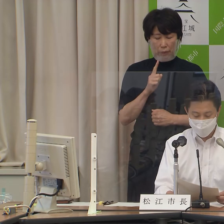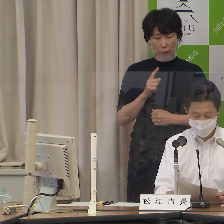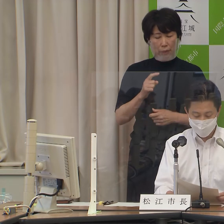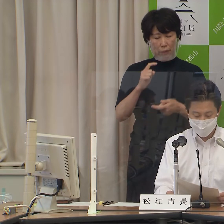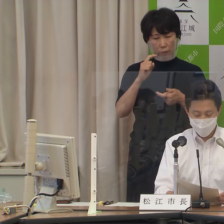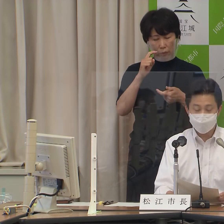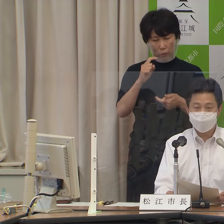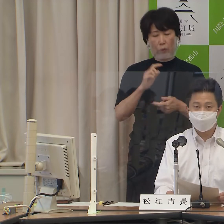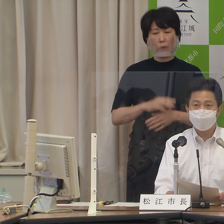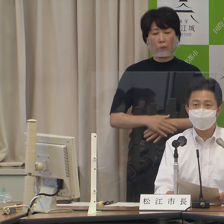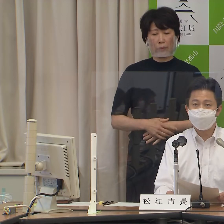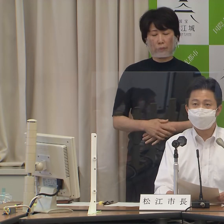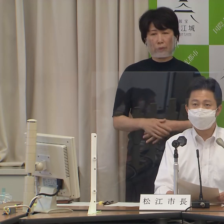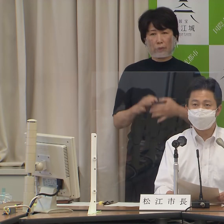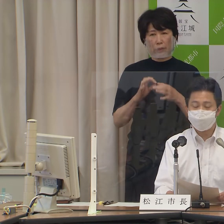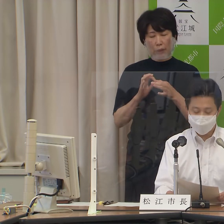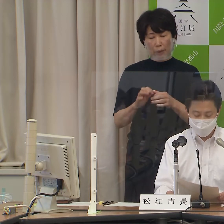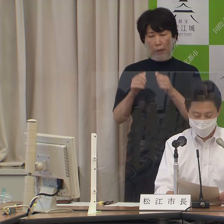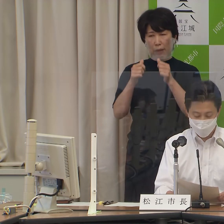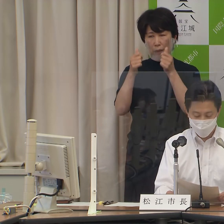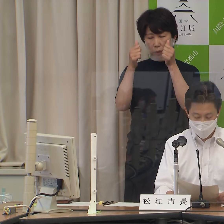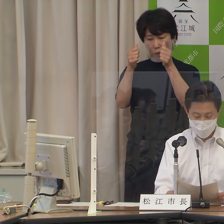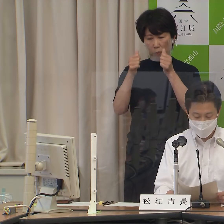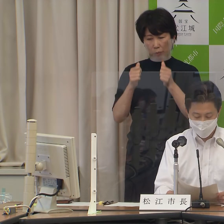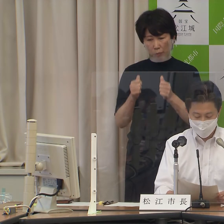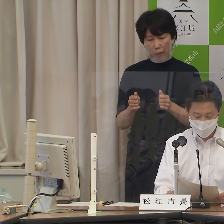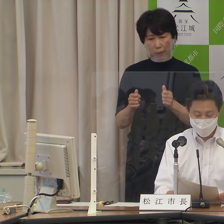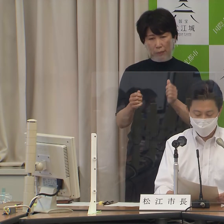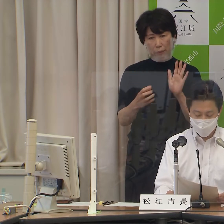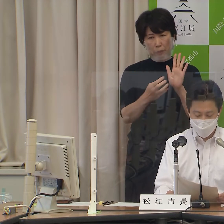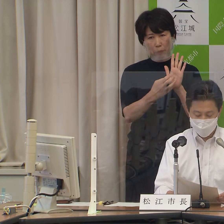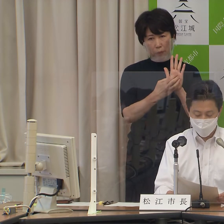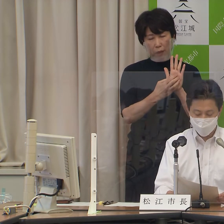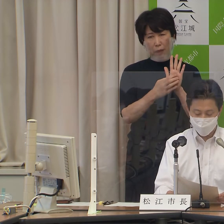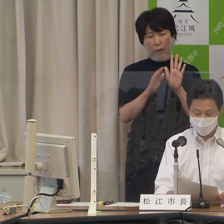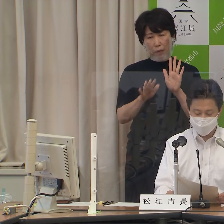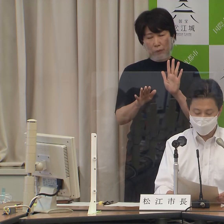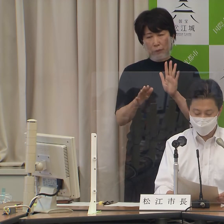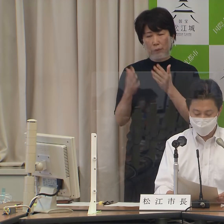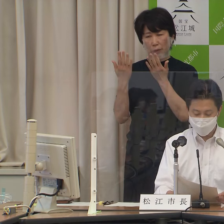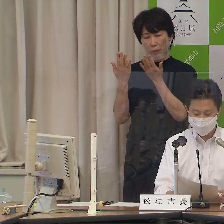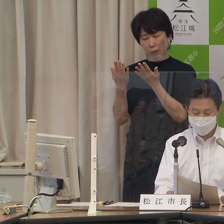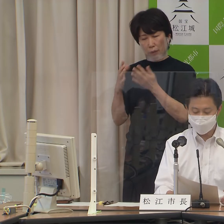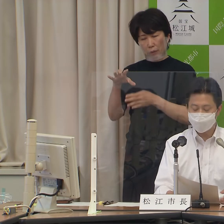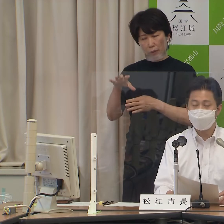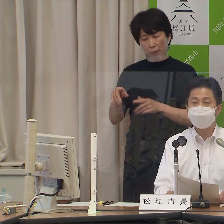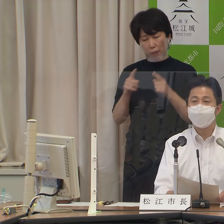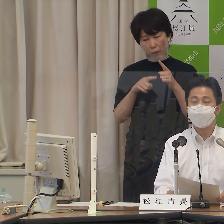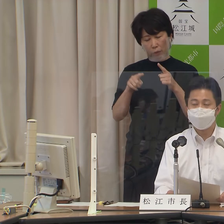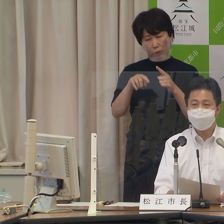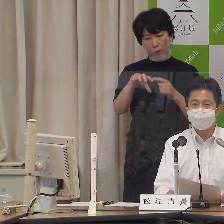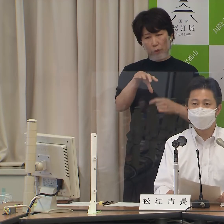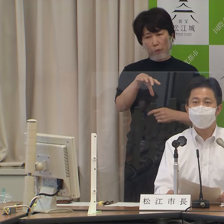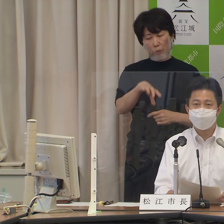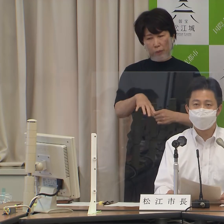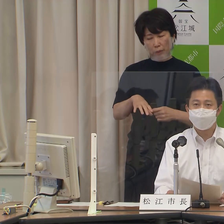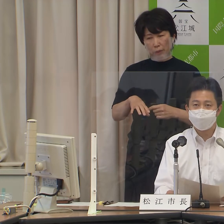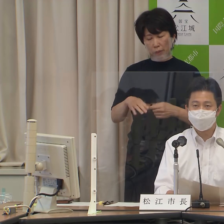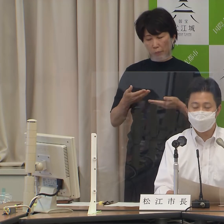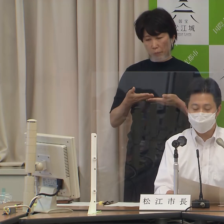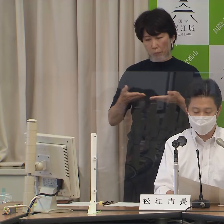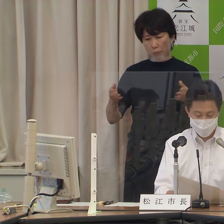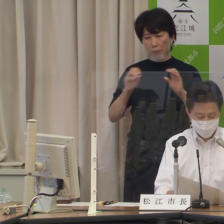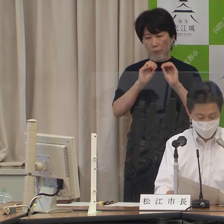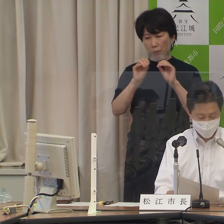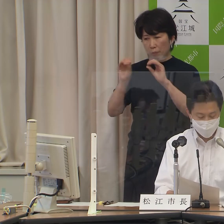ましては、本市ホームページに掲載するほか、学校や公共施設などにチラシを配布して広く周